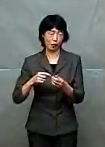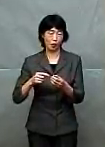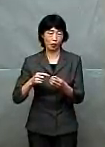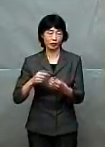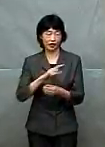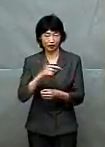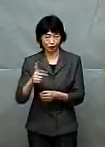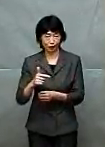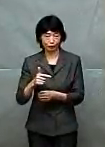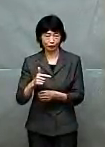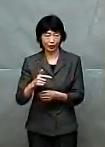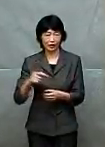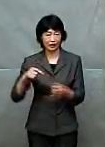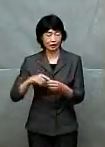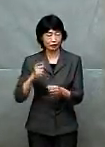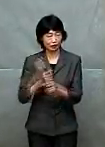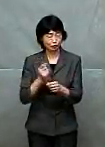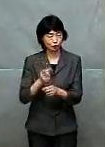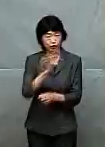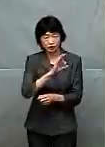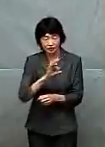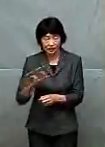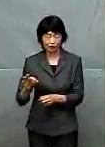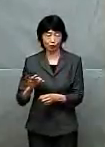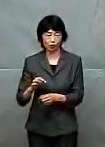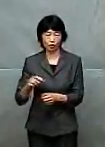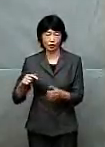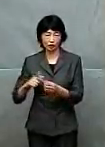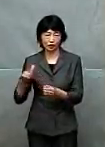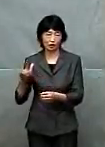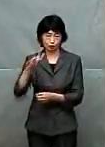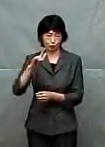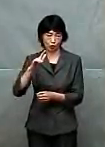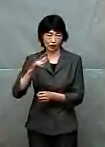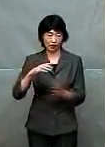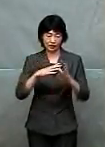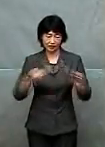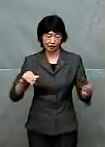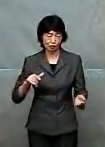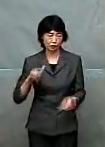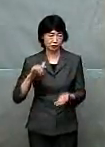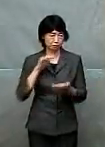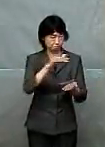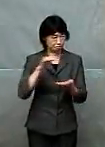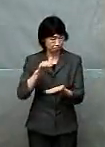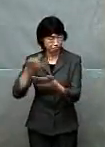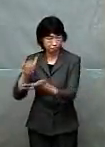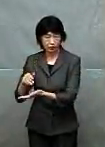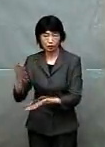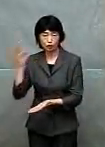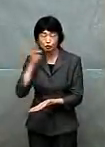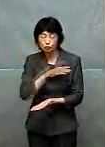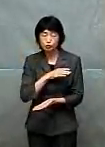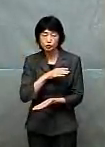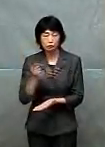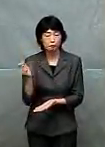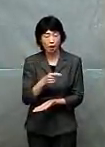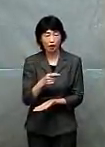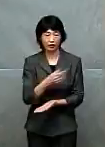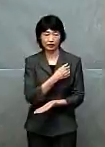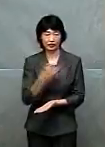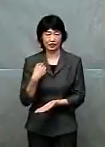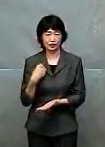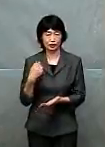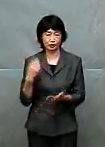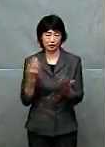本県の特産品などを山形空港から全国に向けて迅速に輸送できる手段が増えること